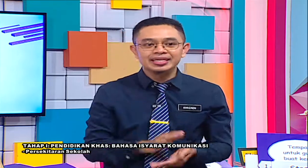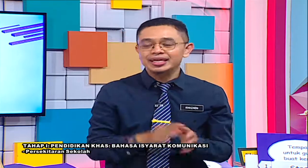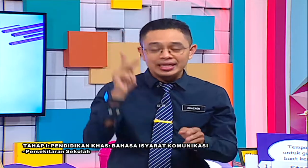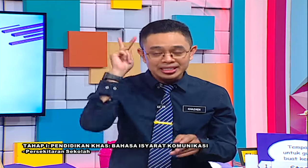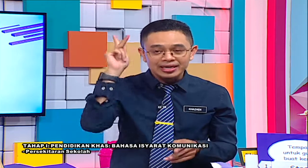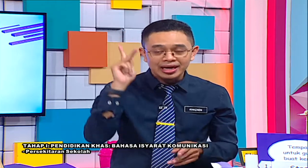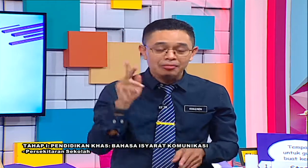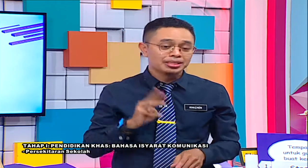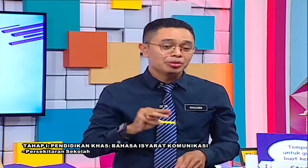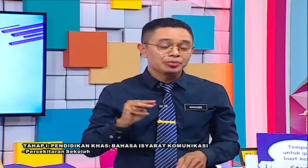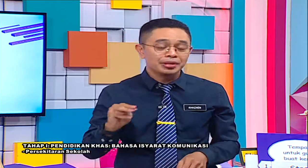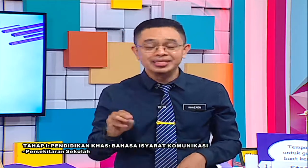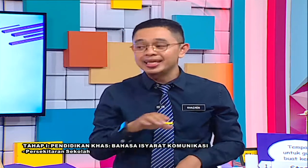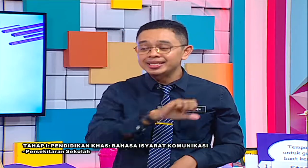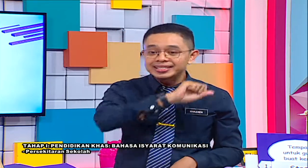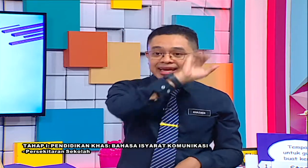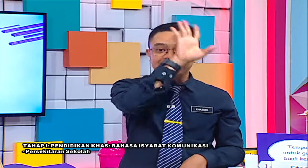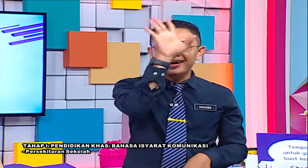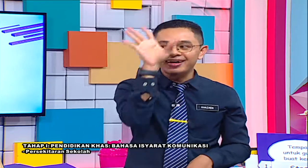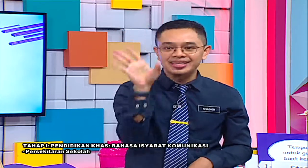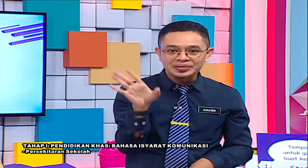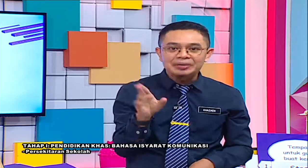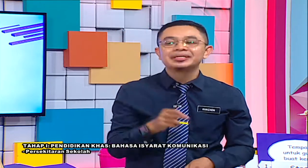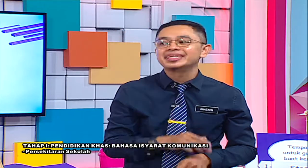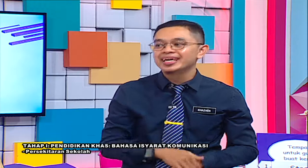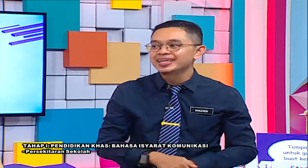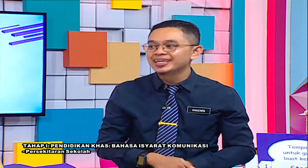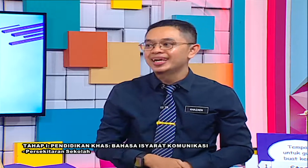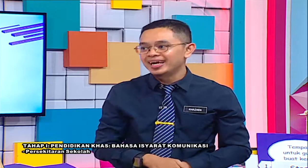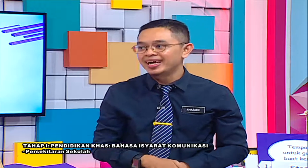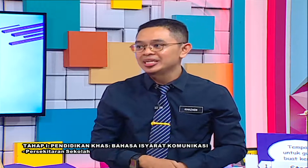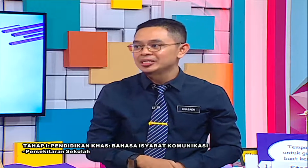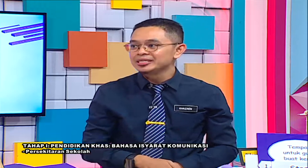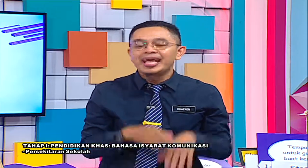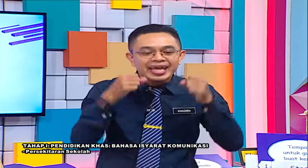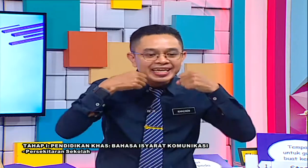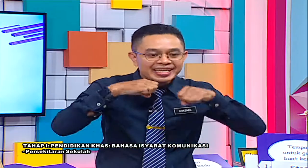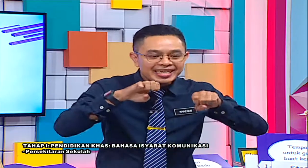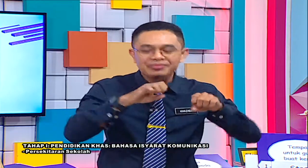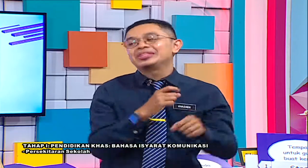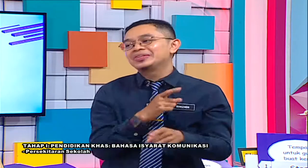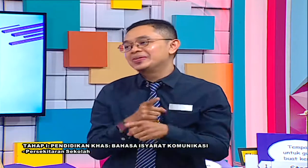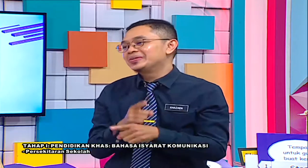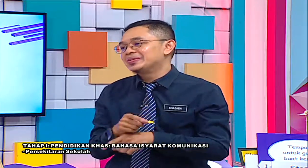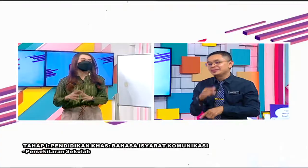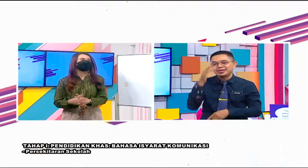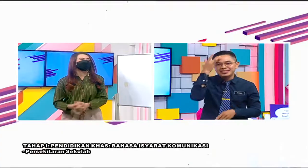dia akan isyaratlah macam murid-murid macam tadi Skyla. Itu nama dia lah. Saya Ellie. Ellie, betul.